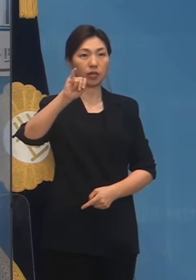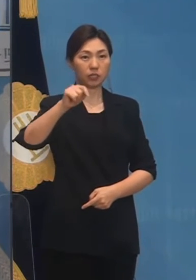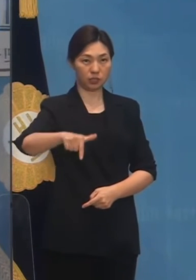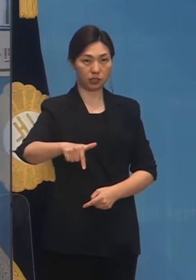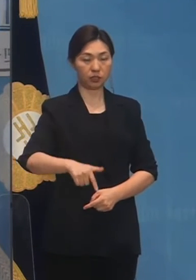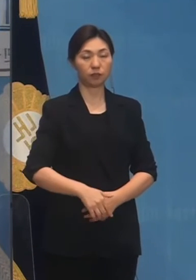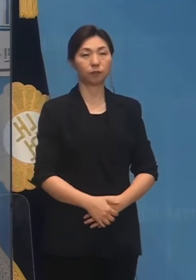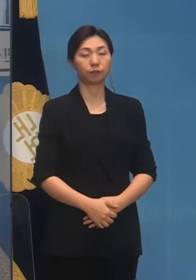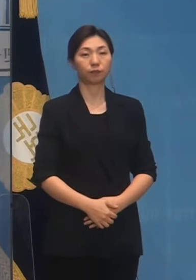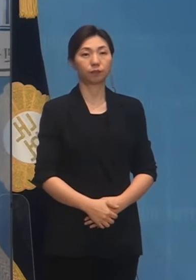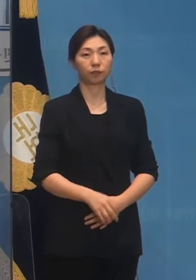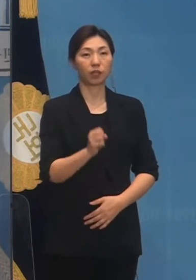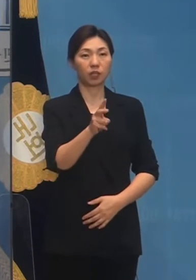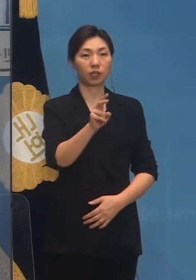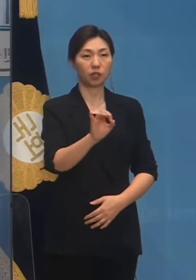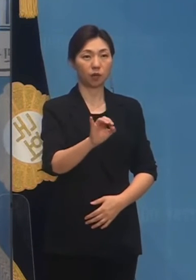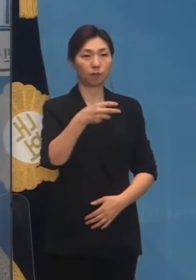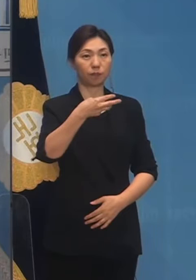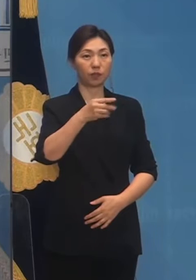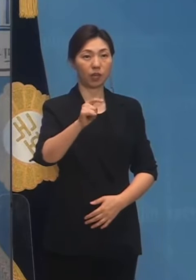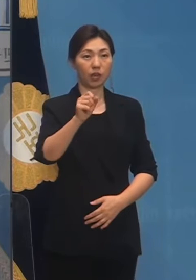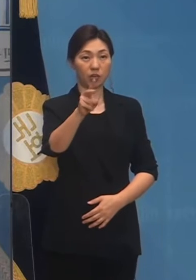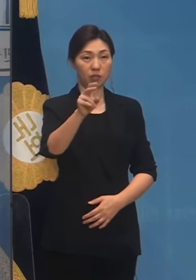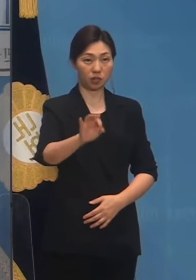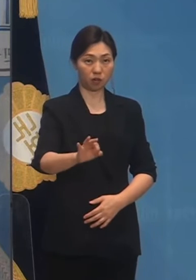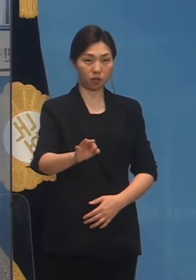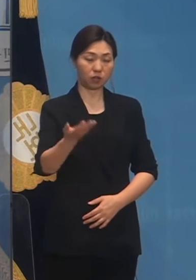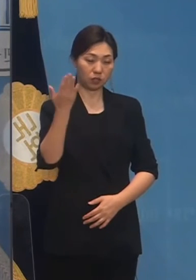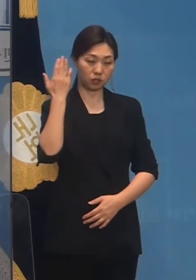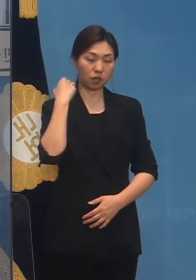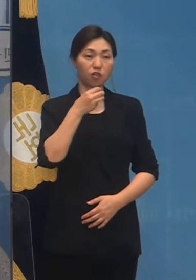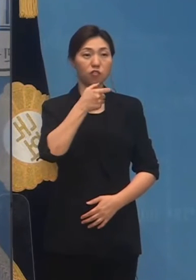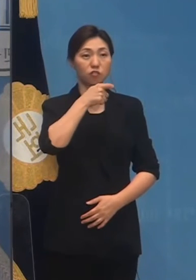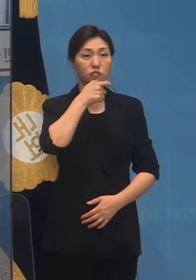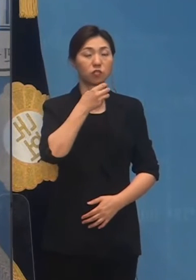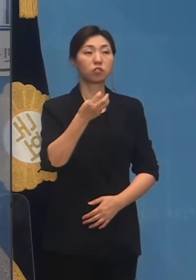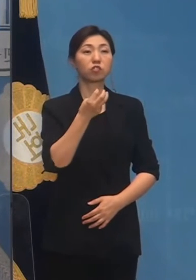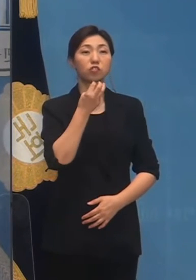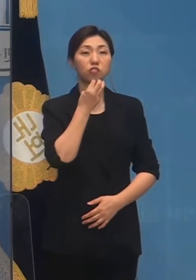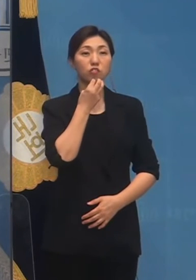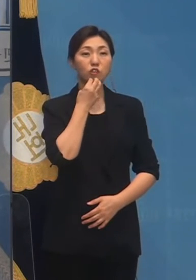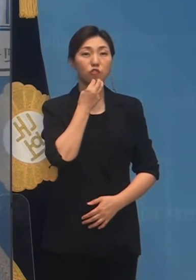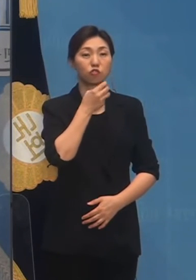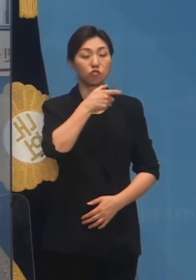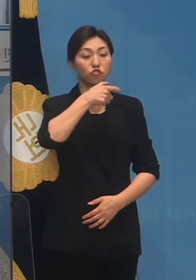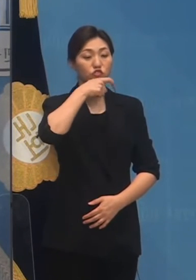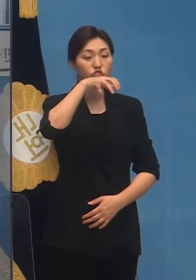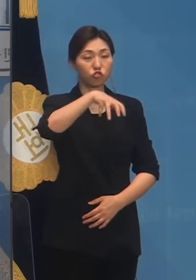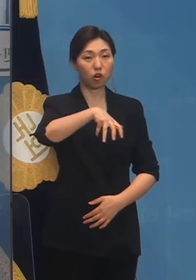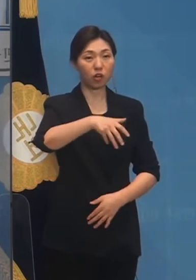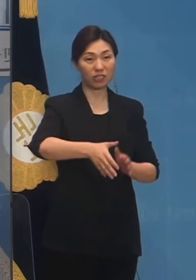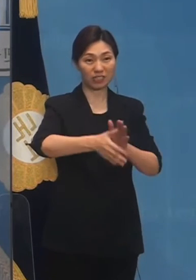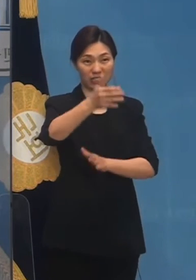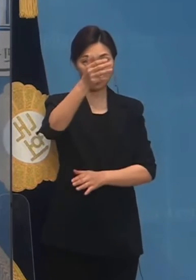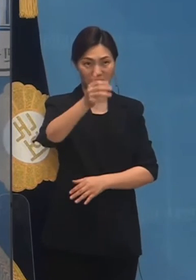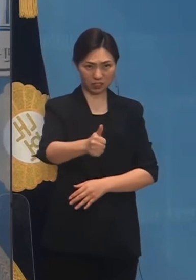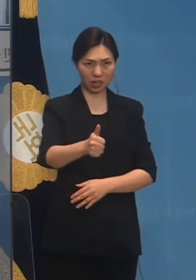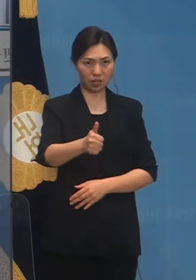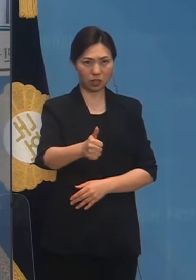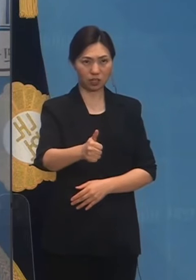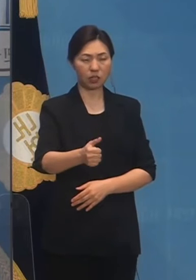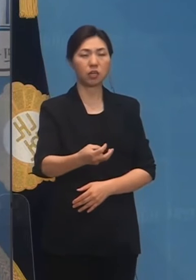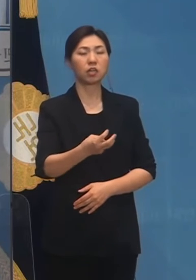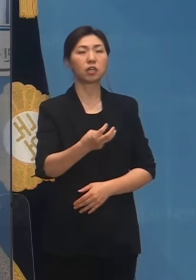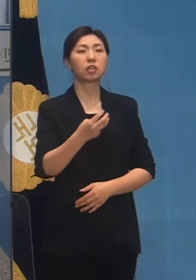연태영 전 수원시장의 경기도지사 출마 기자회견 소개 의원으로 이 자리에